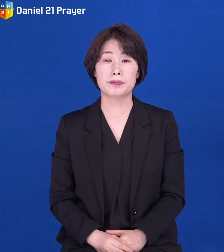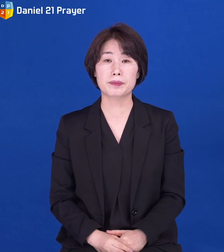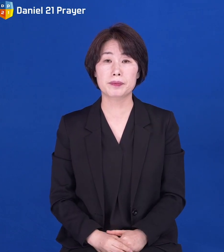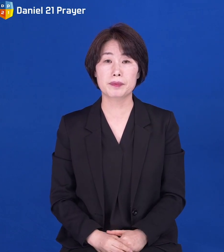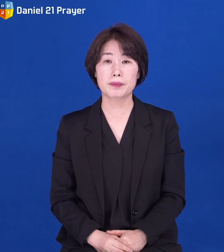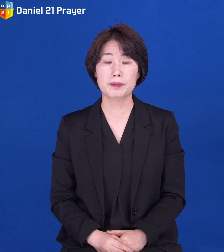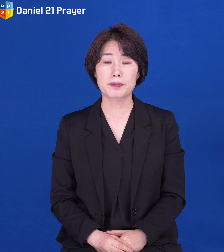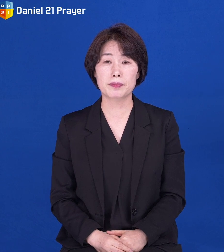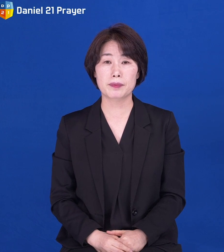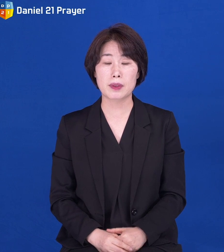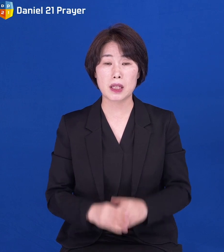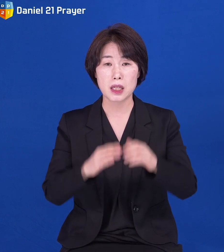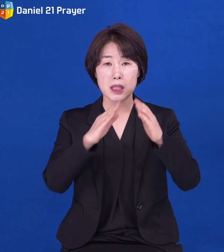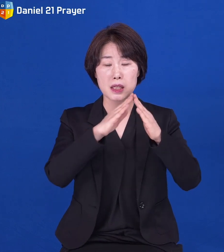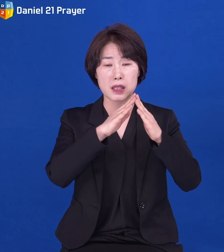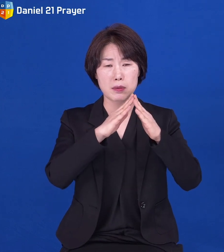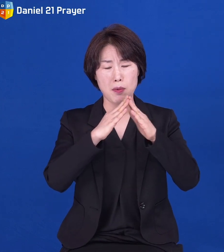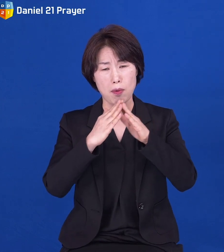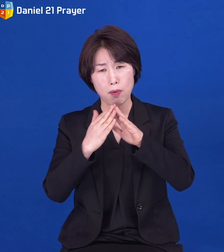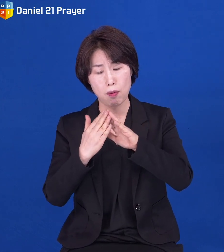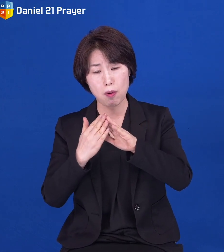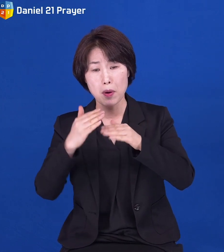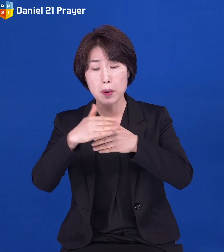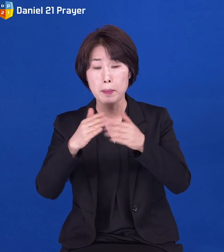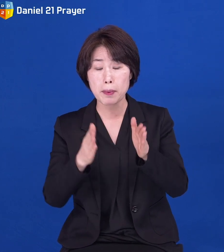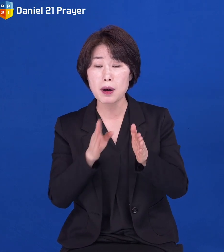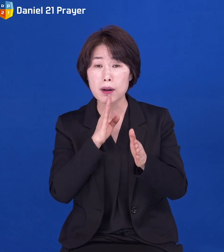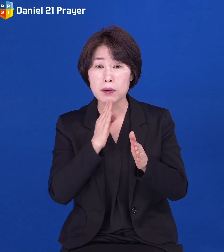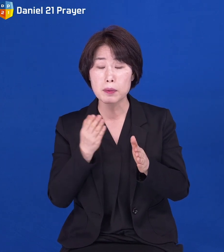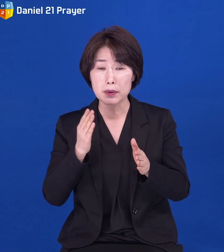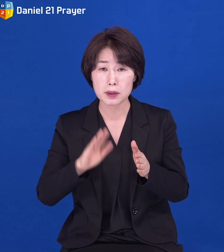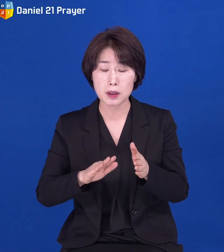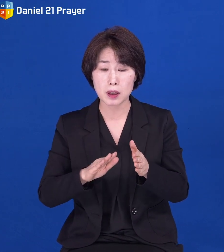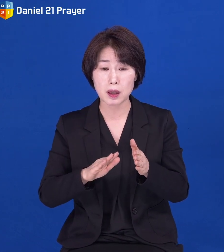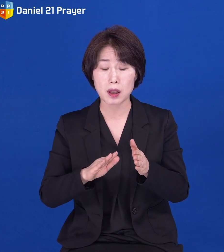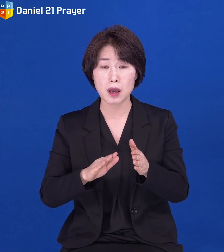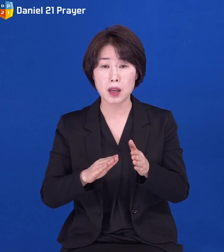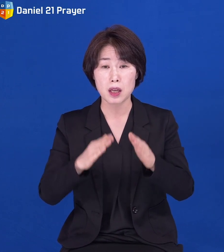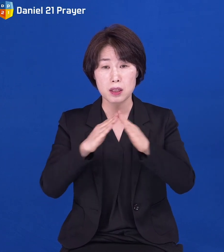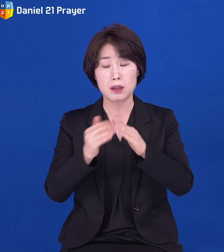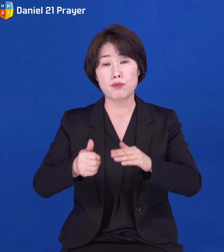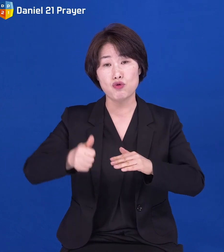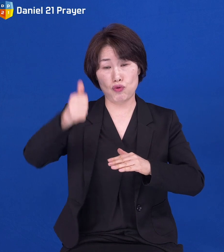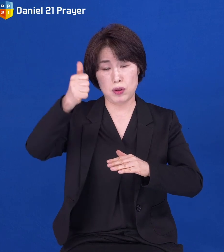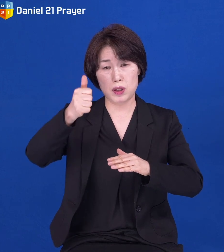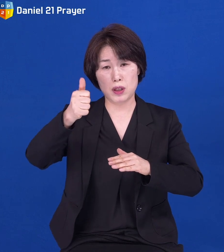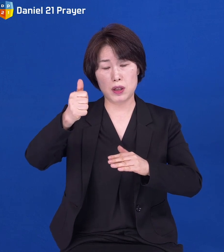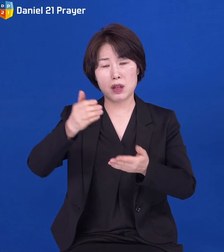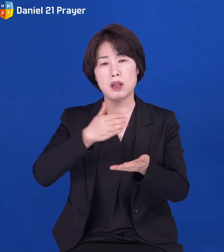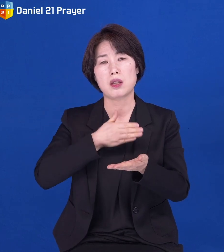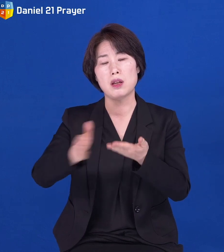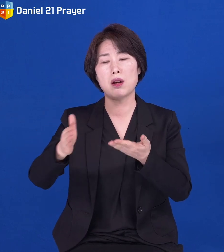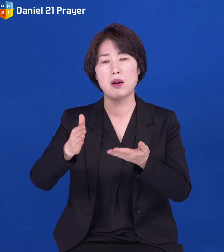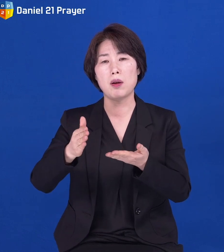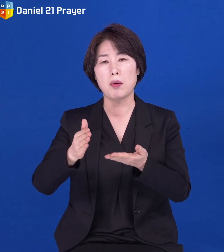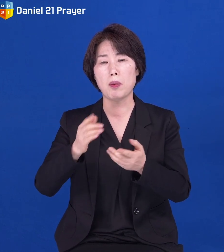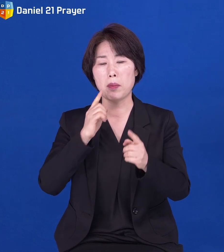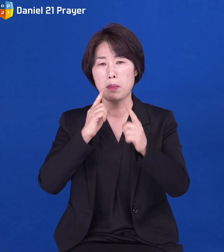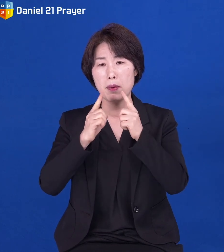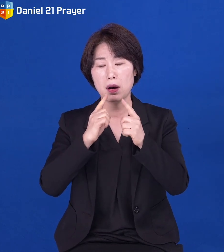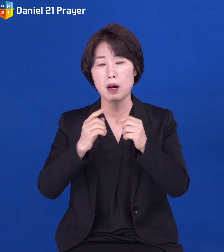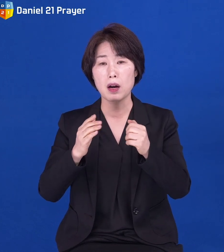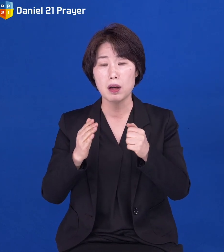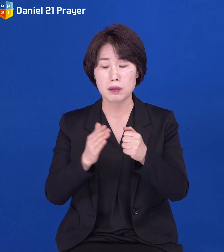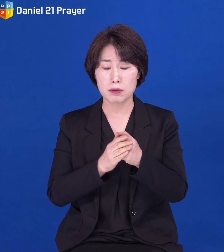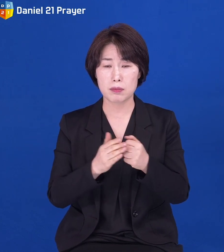칸짜리에서도 쫓겨날 위기가 생긴 거예요. 그 집을 좀 비워달라고, 그 집에 이제 뭐 전세를